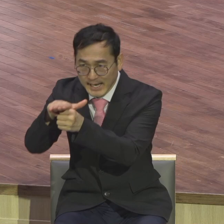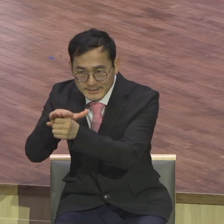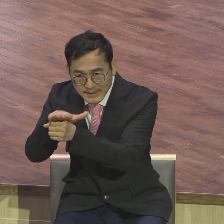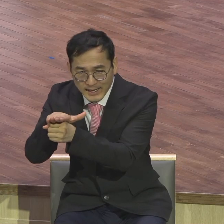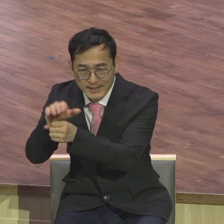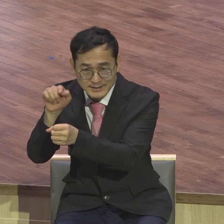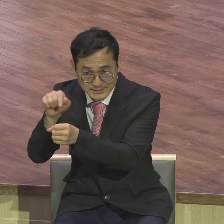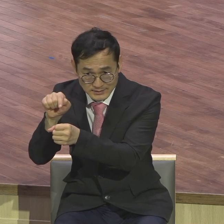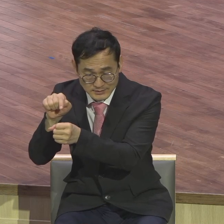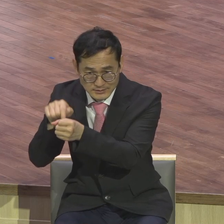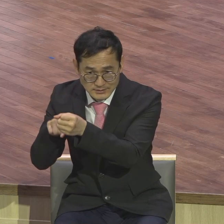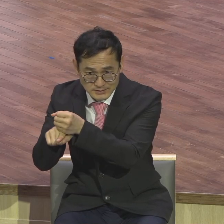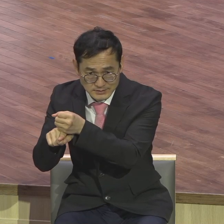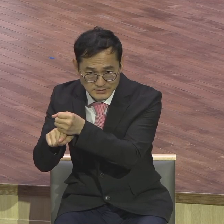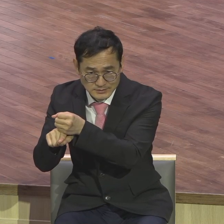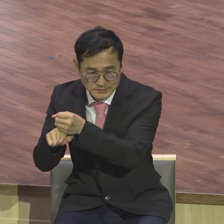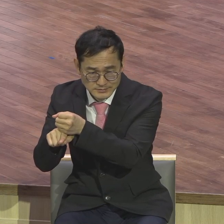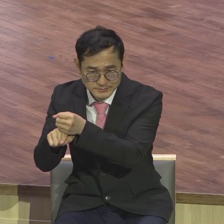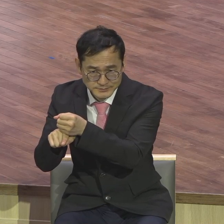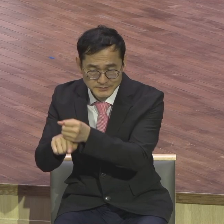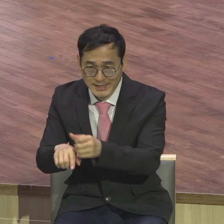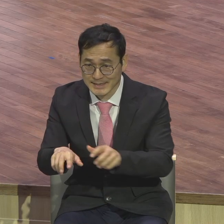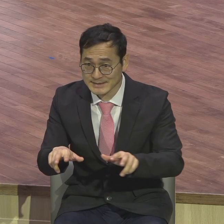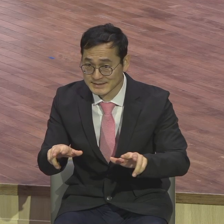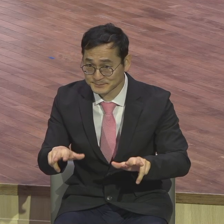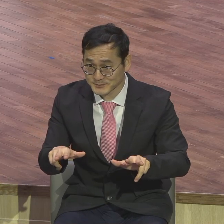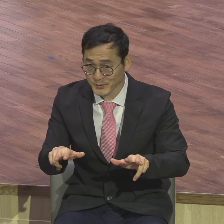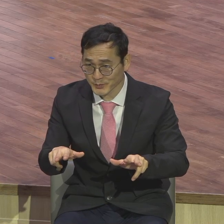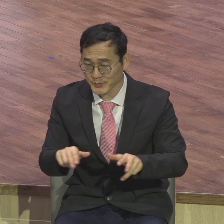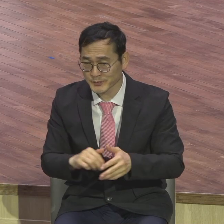말은 지금 이 순간에